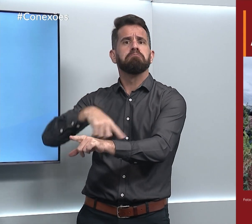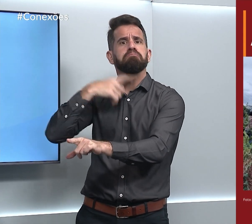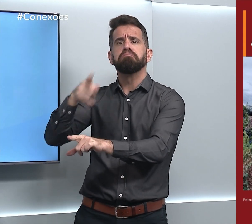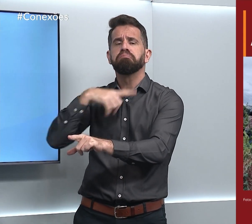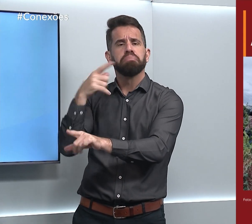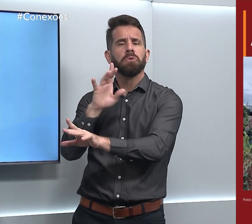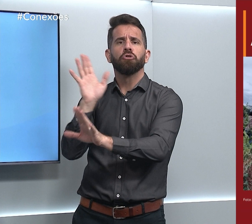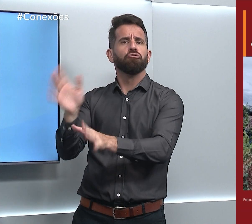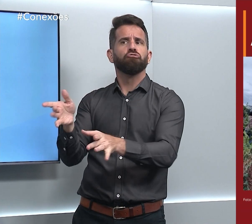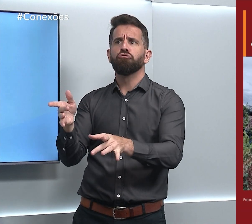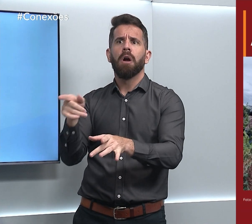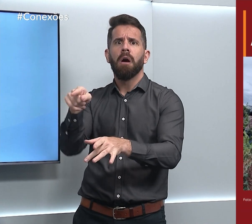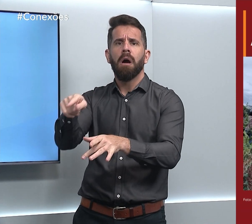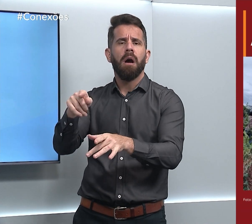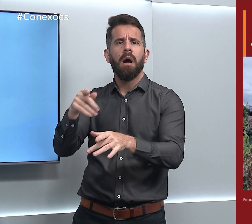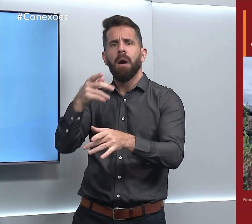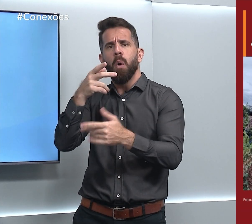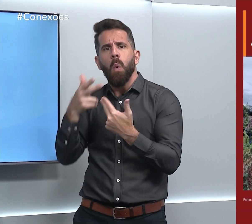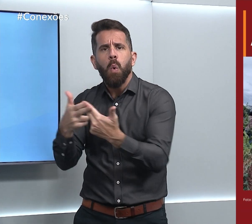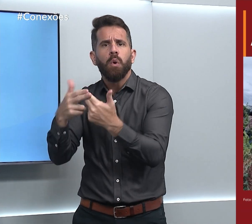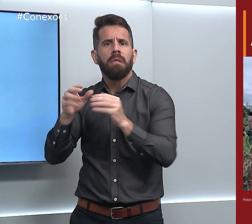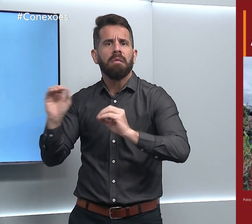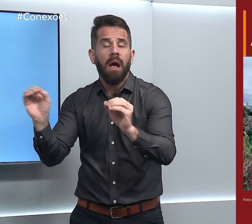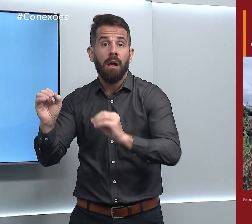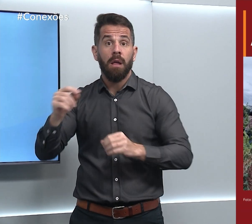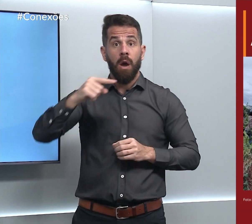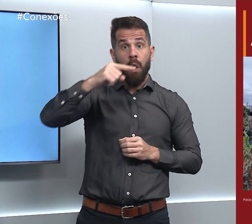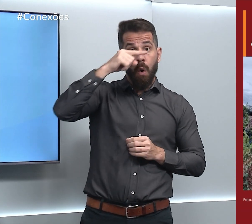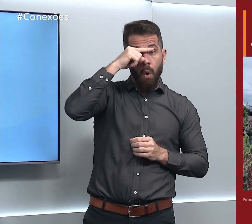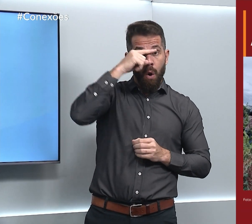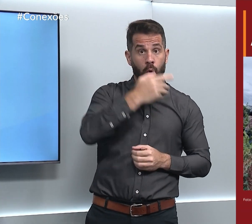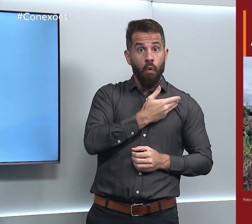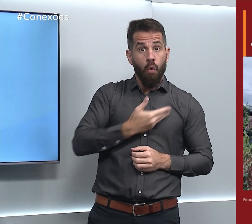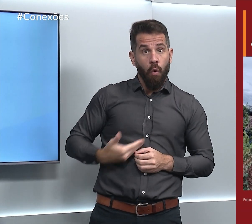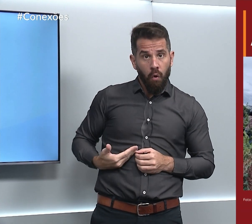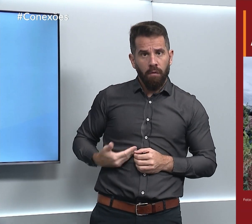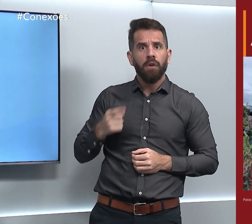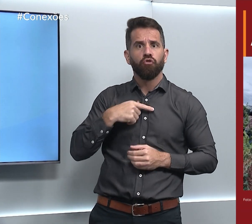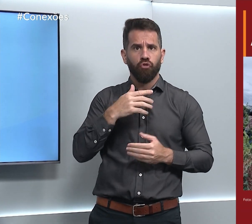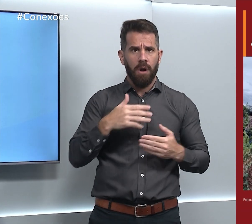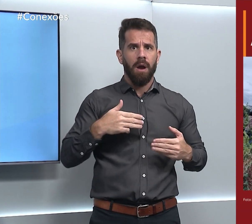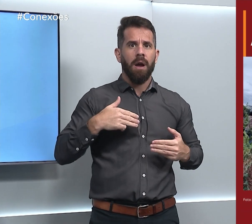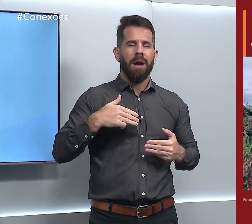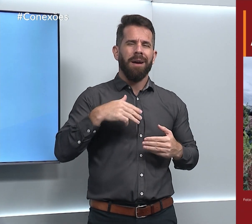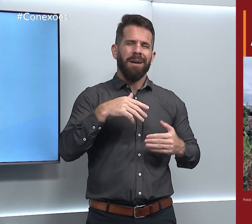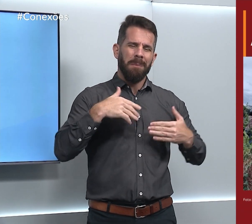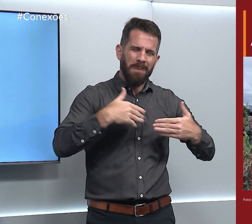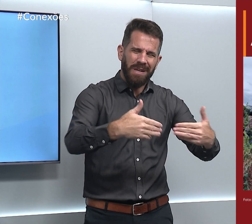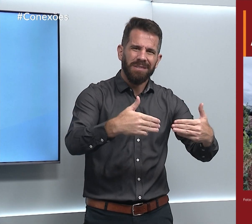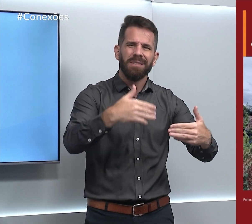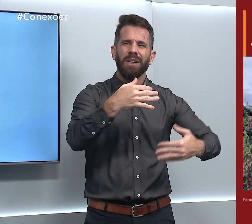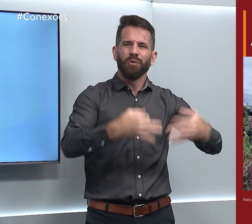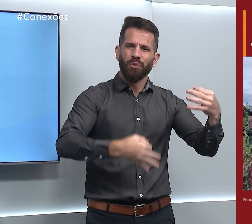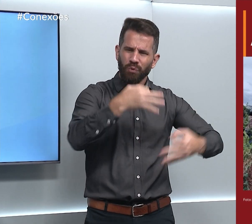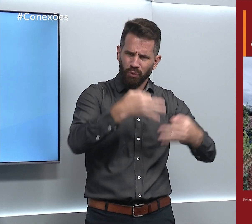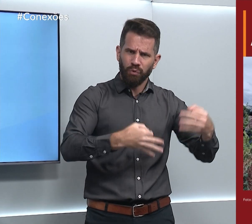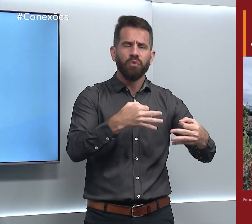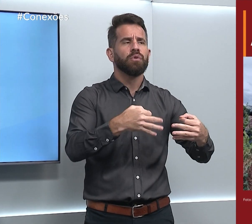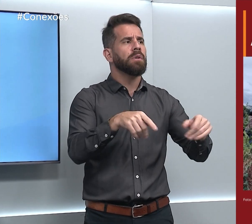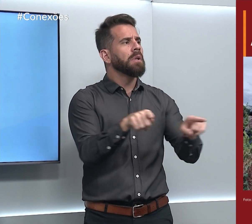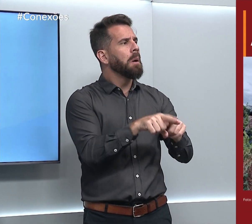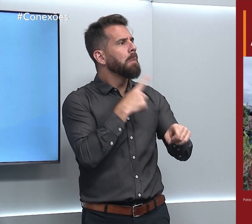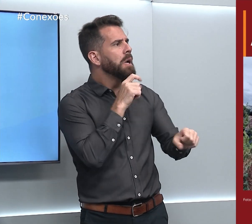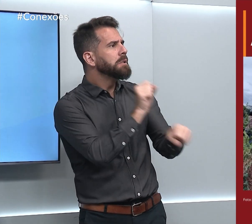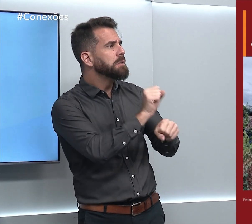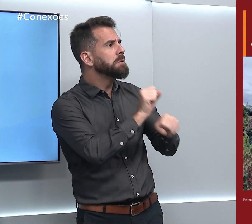disse que questionou o Ministério da Justiça e que aguarda um posicionamento. Ele disse também que não vai permitir